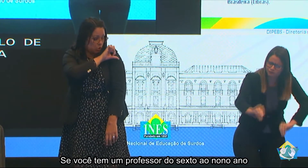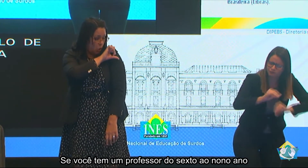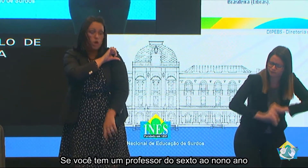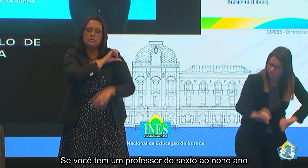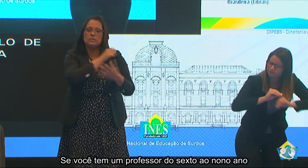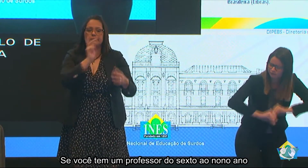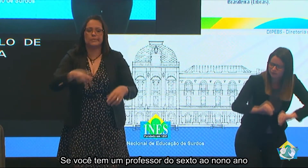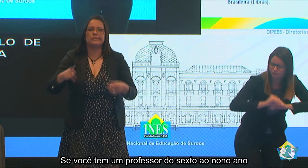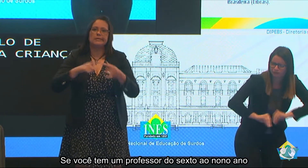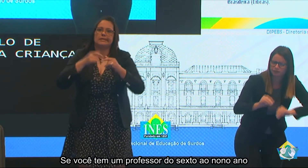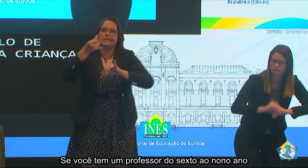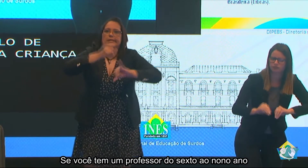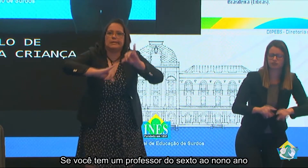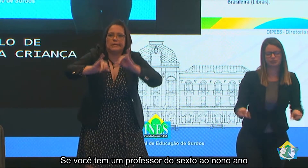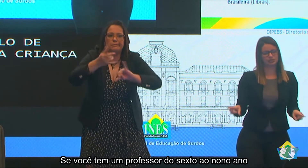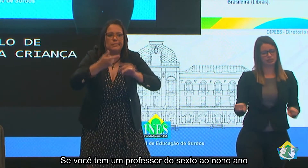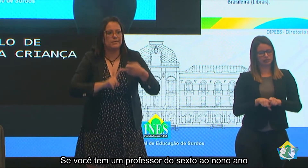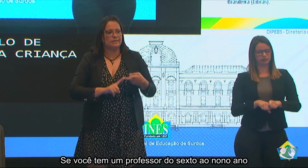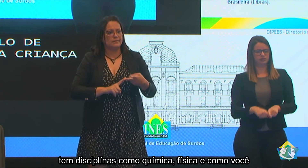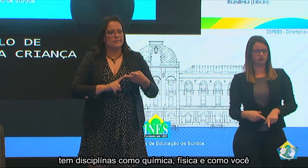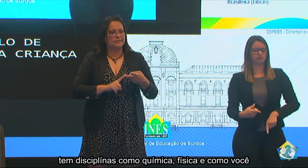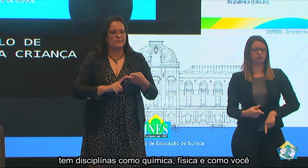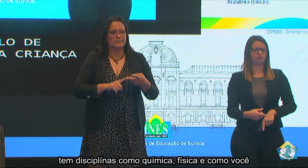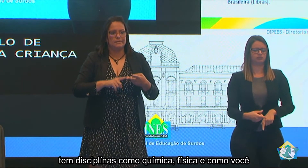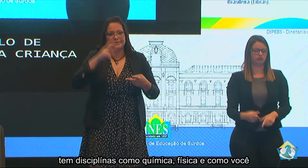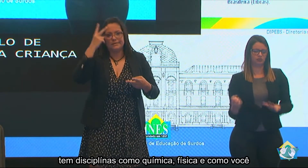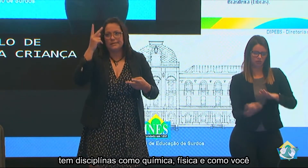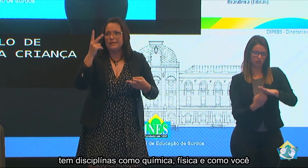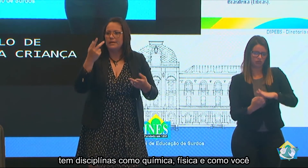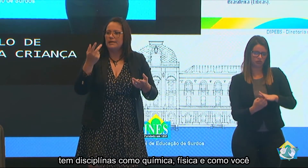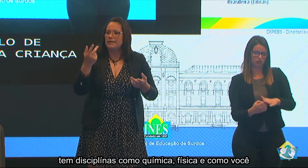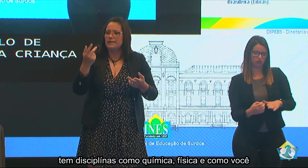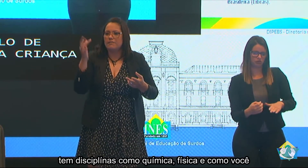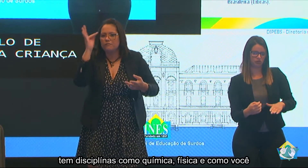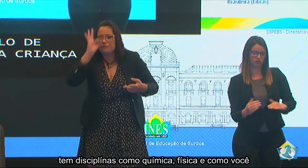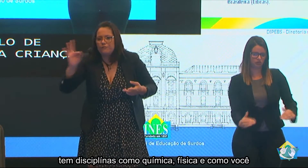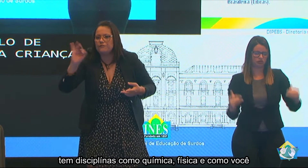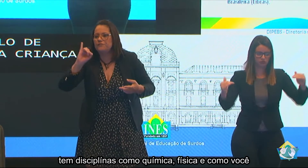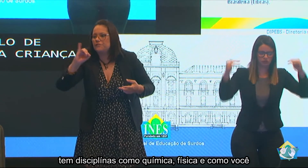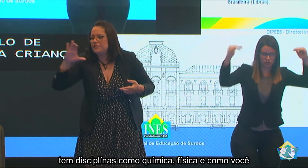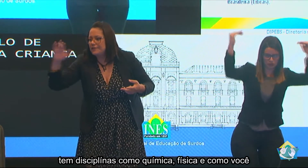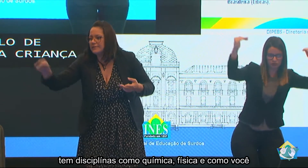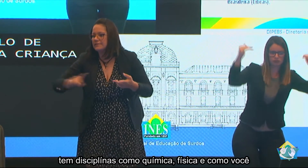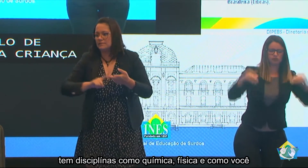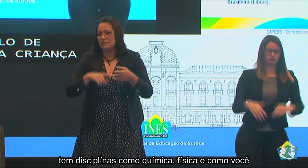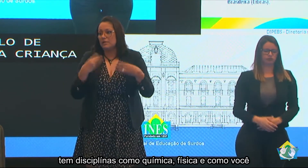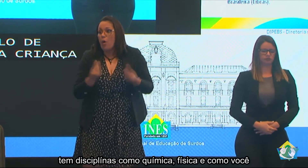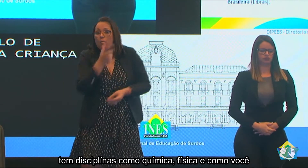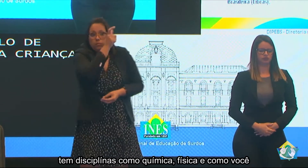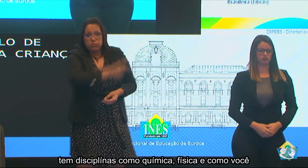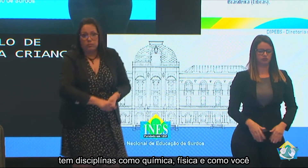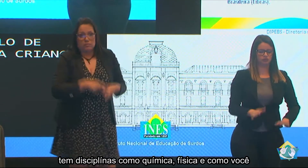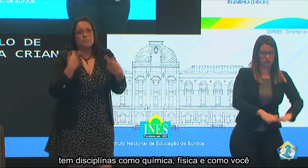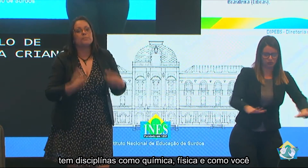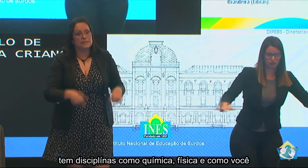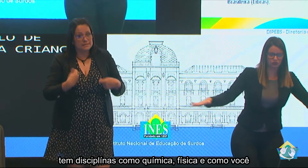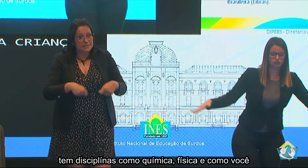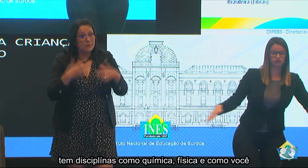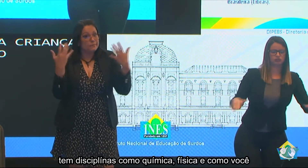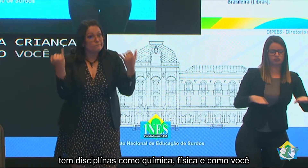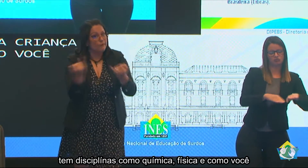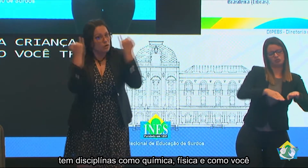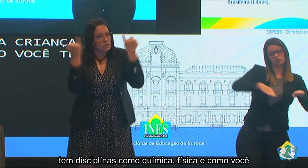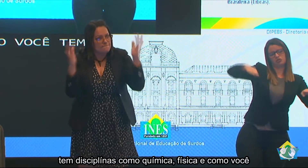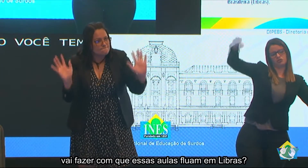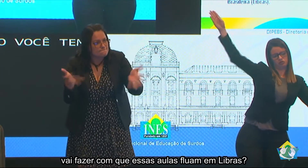Então você tem um professor do 6º ou 9º ano, você tem disciplinas como, por exemplo, química, física,